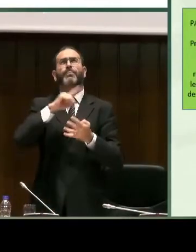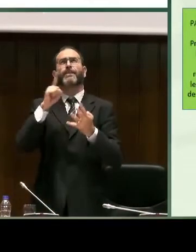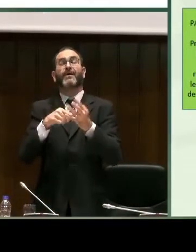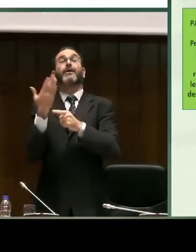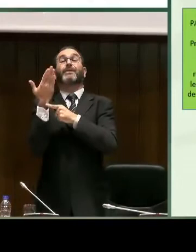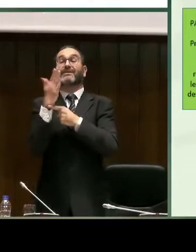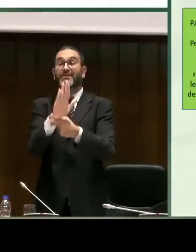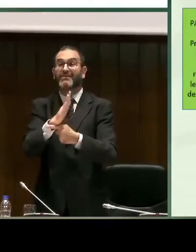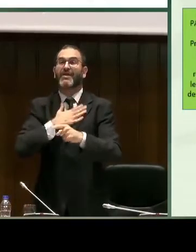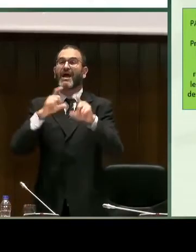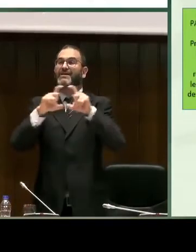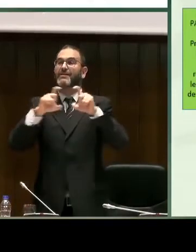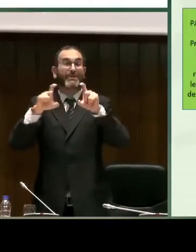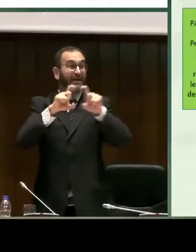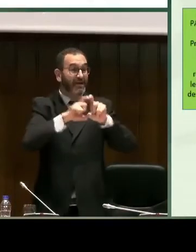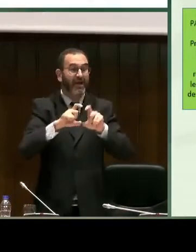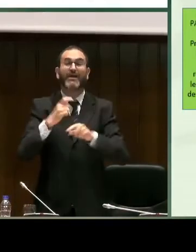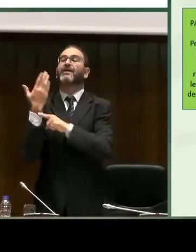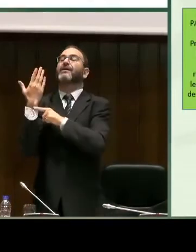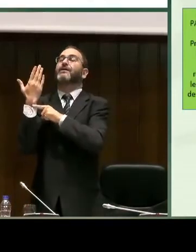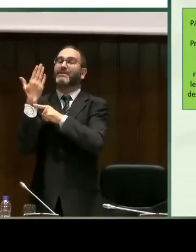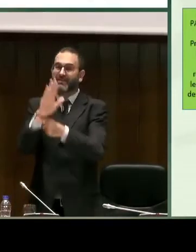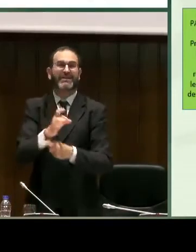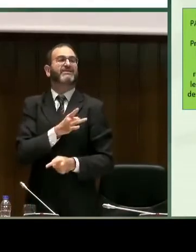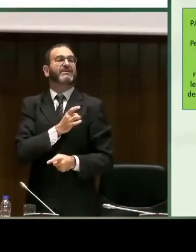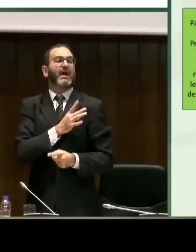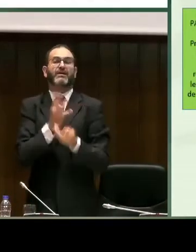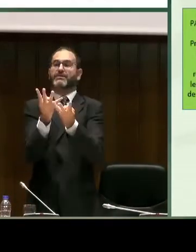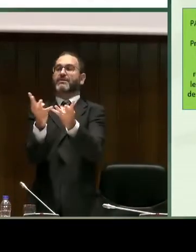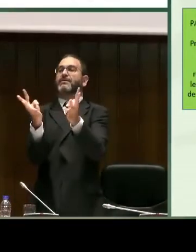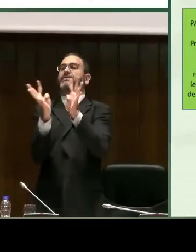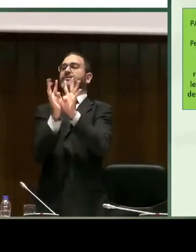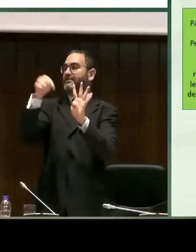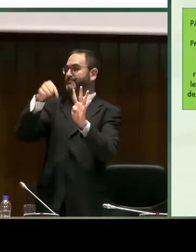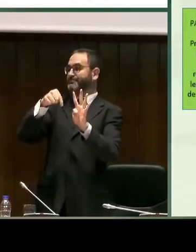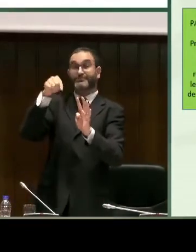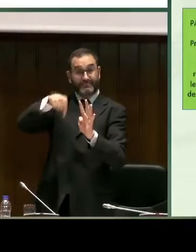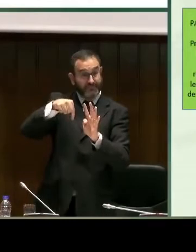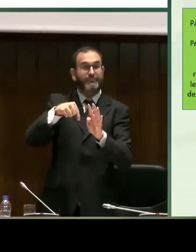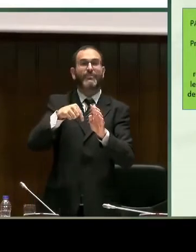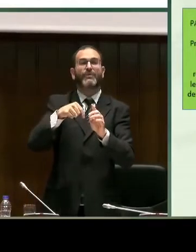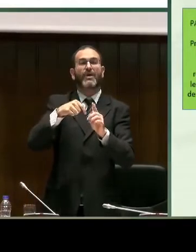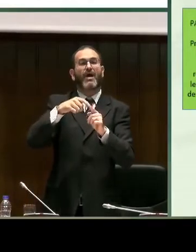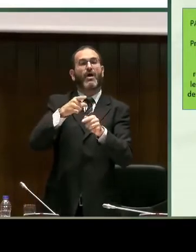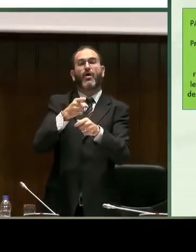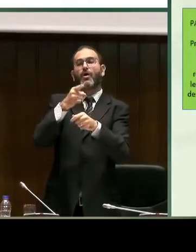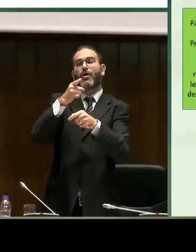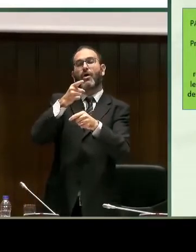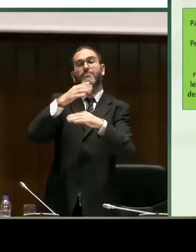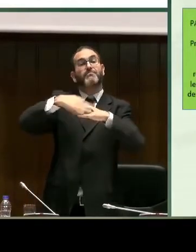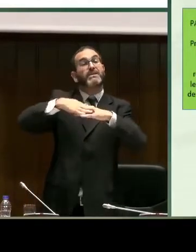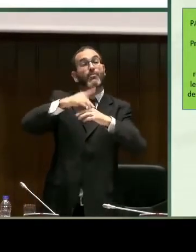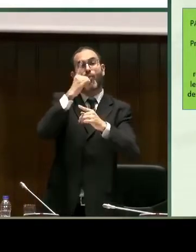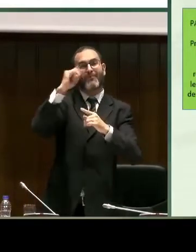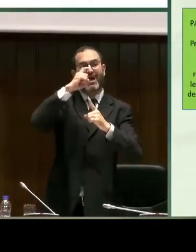sordos y de corporaciones locales, además de representantes de las entidades sindicales.